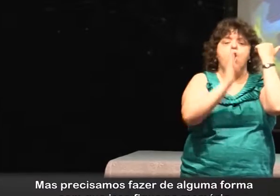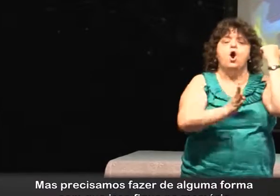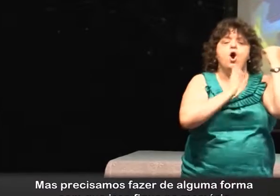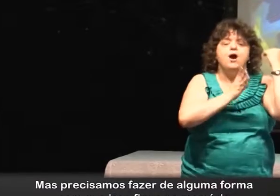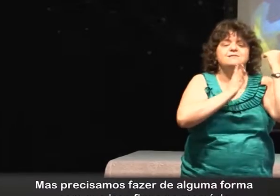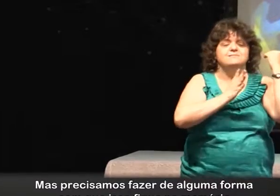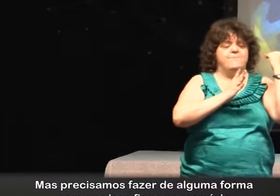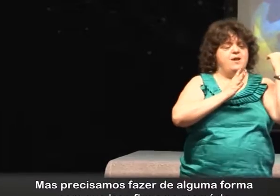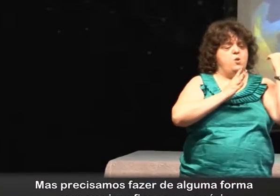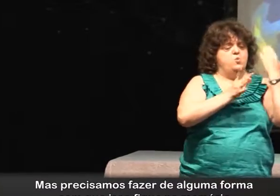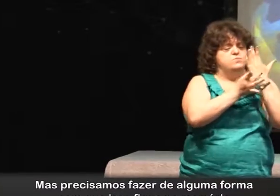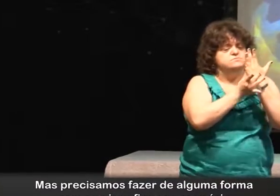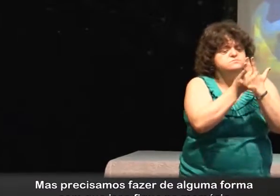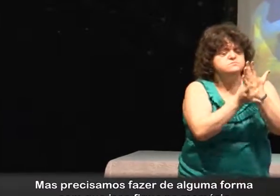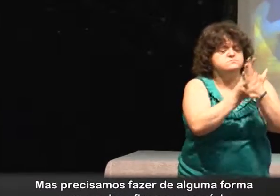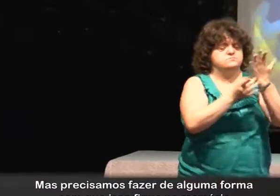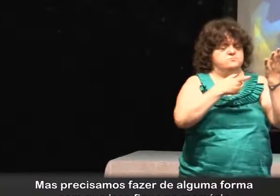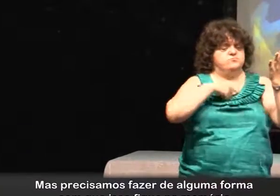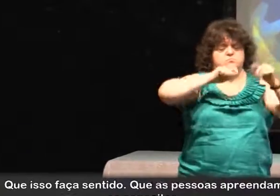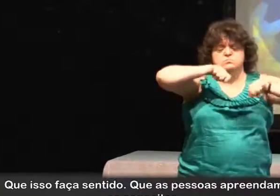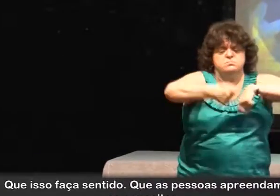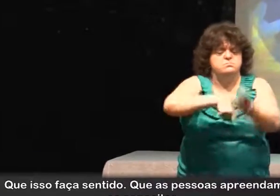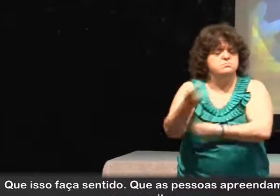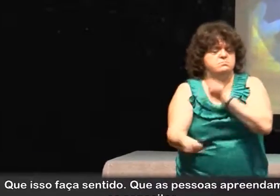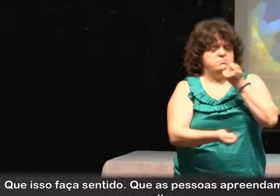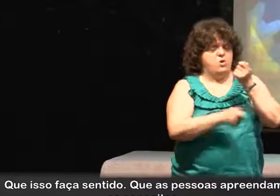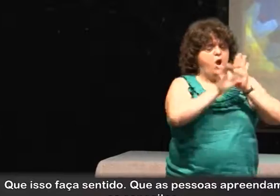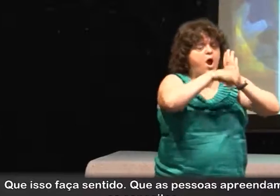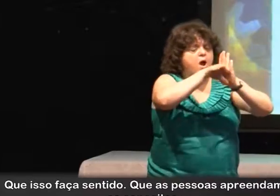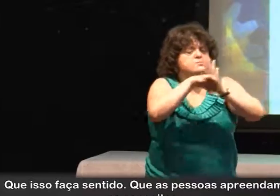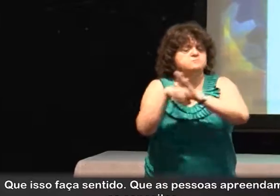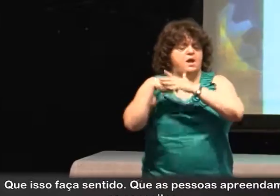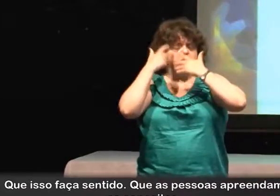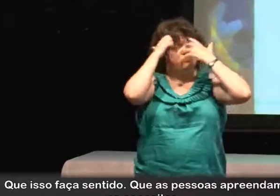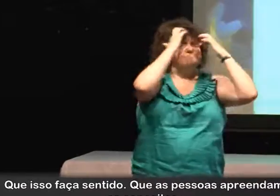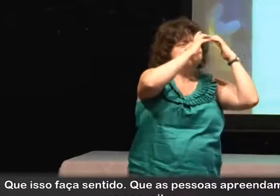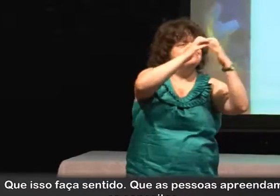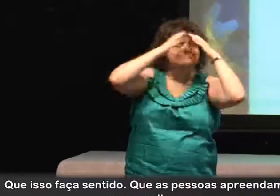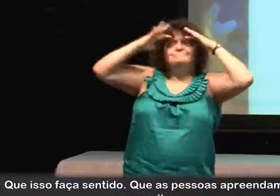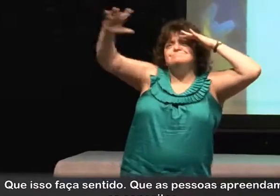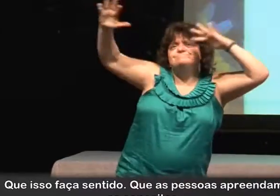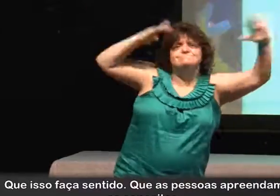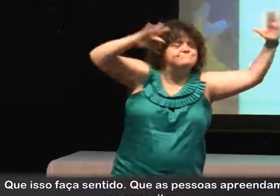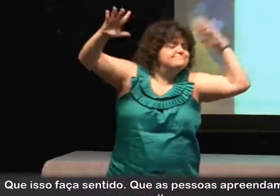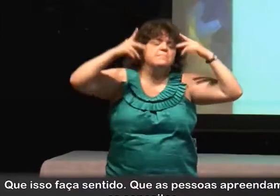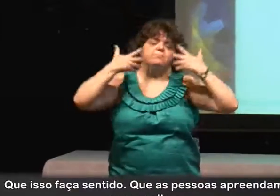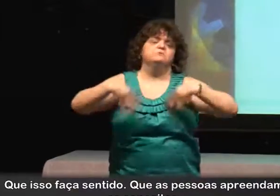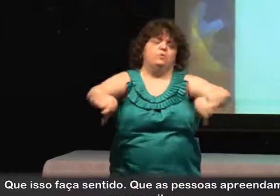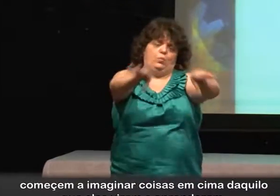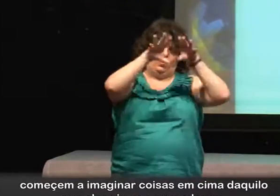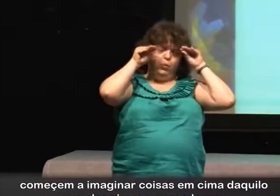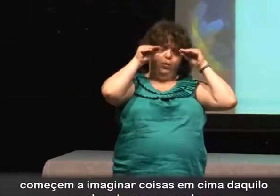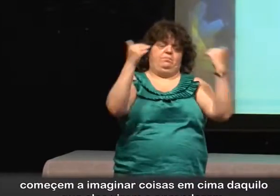de uma forma com que isso fique na memória, com que isso faça sentido, que as pessoas apreendam os conceitos, comecem